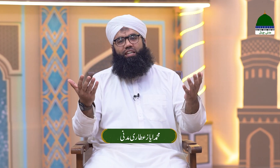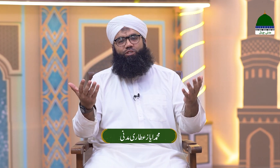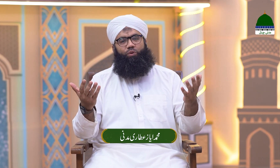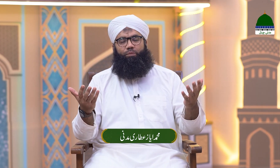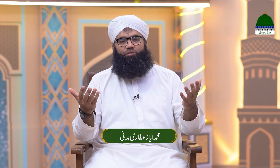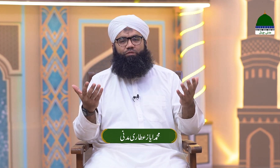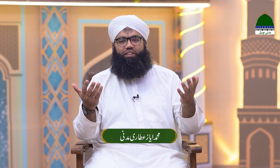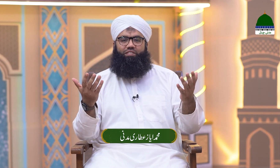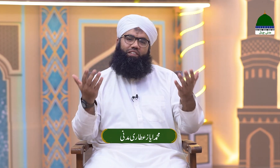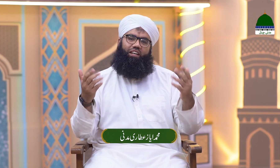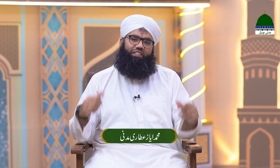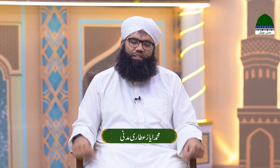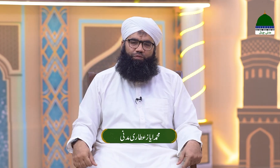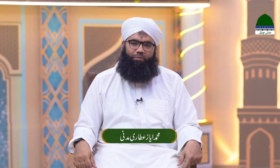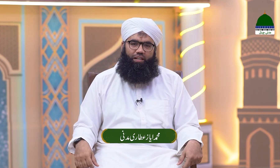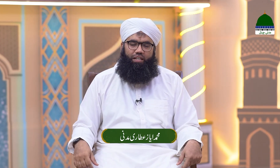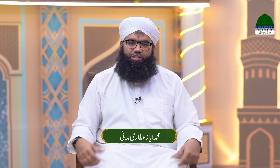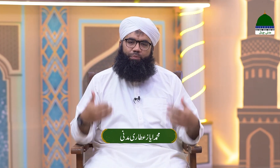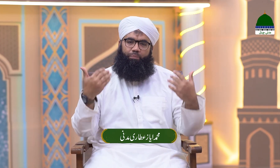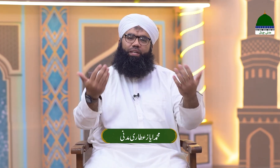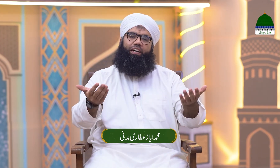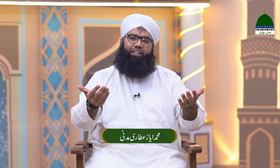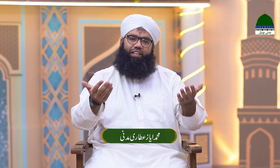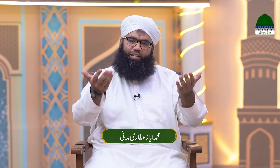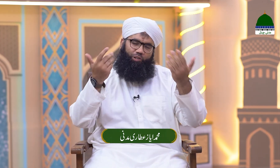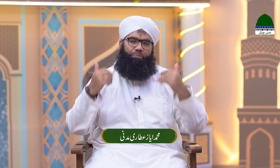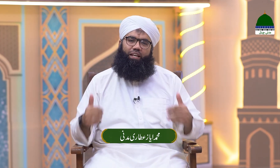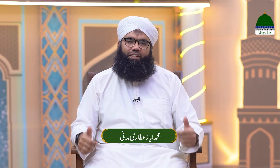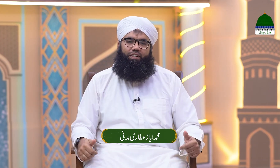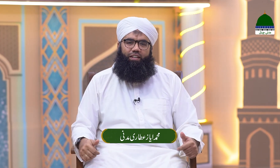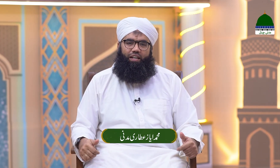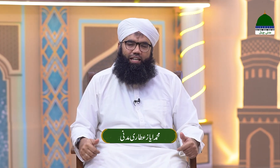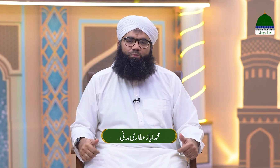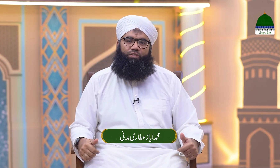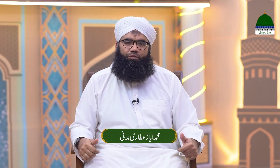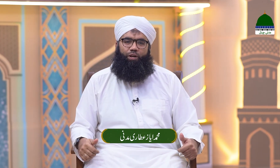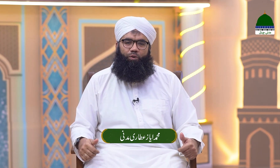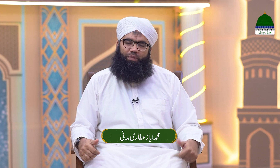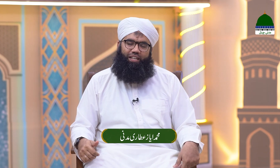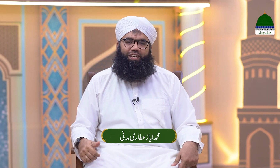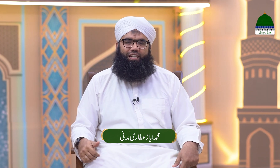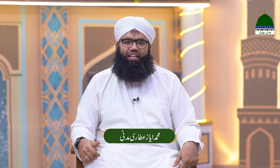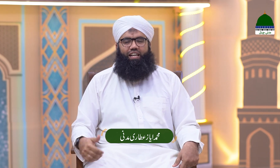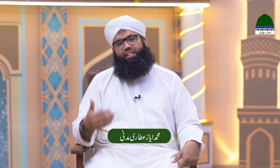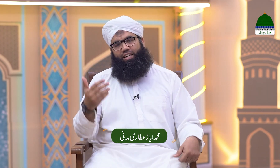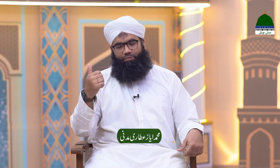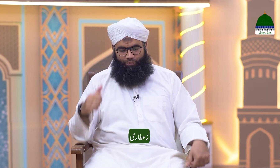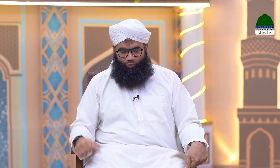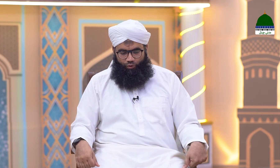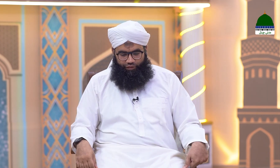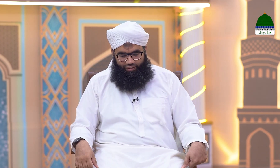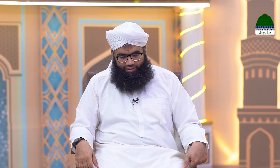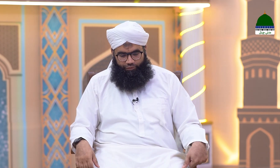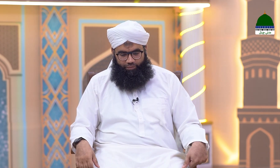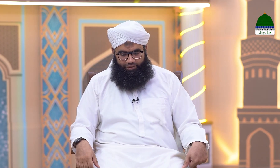بھی اس دعائے مصطفیٰ کا صدقہ نصیب فرمائے، جب ہم بھی آئینہ دیکھیں تو اس پیاری ادائے مصطفیٰ کو اپنانے کی اللہ تعالی ہم سب